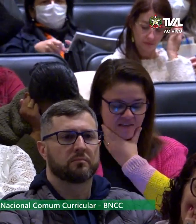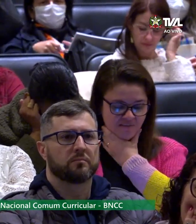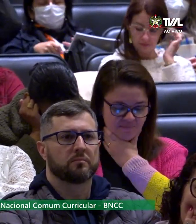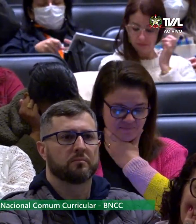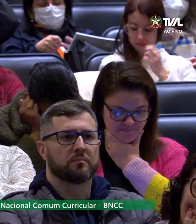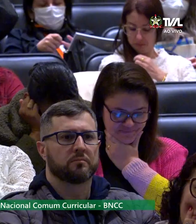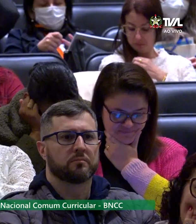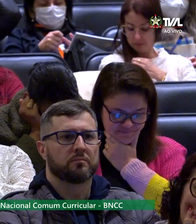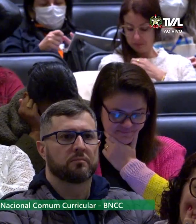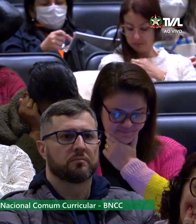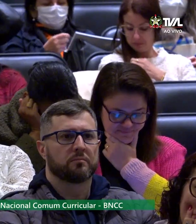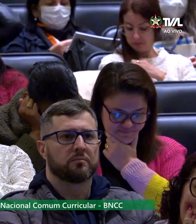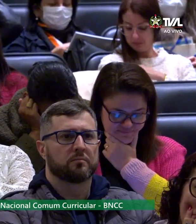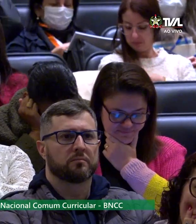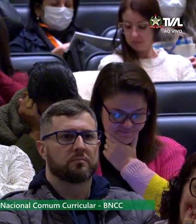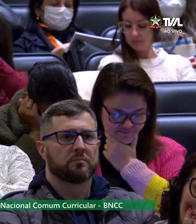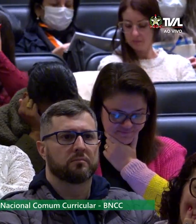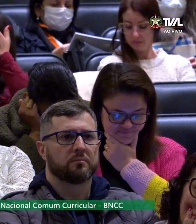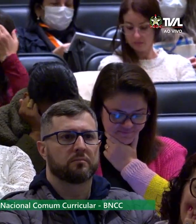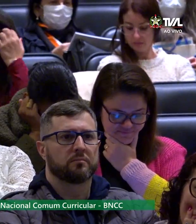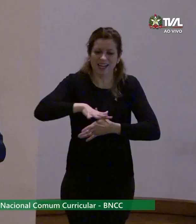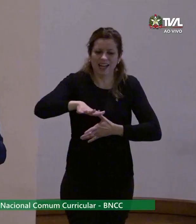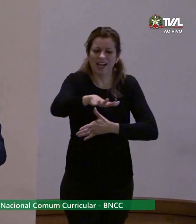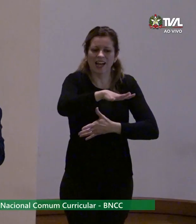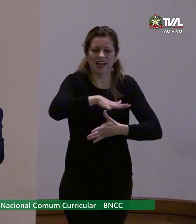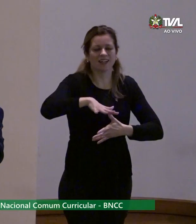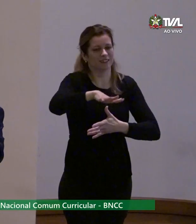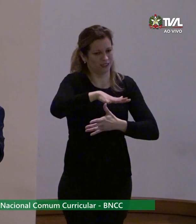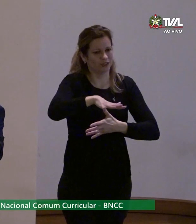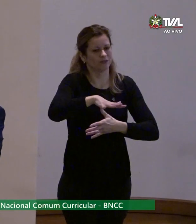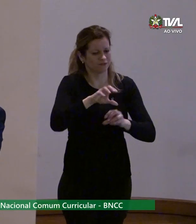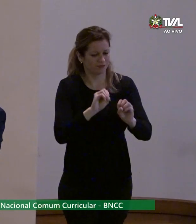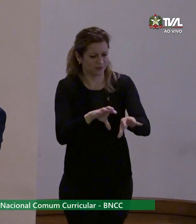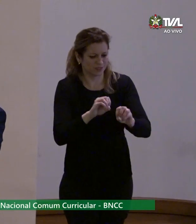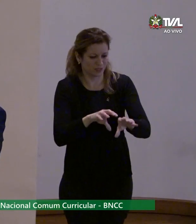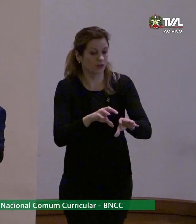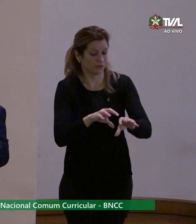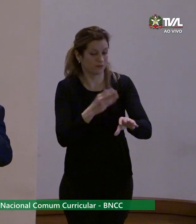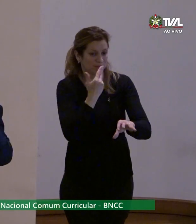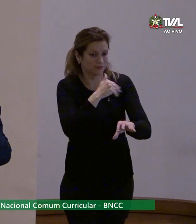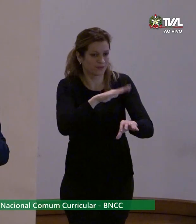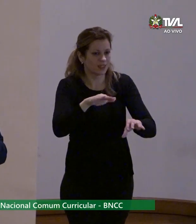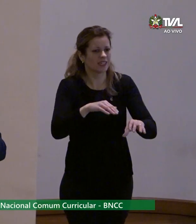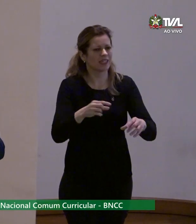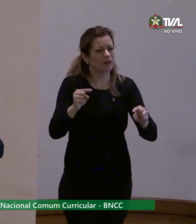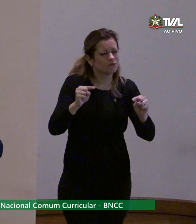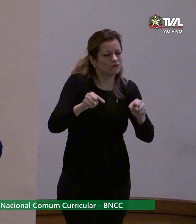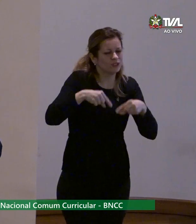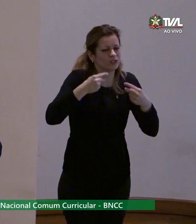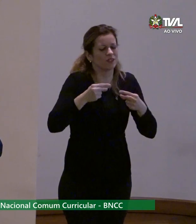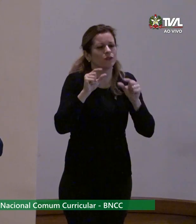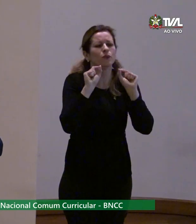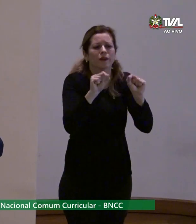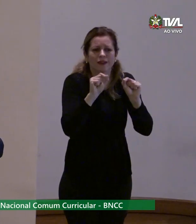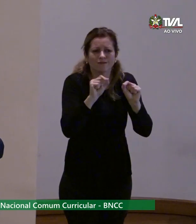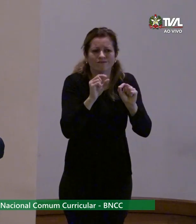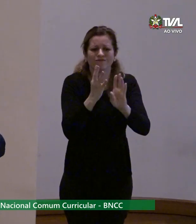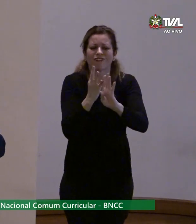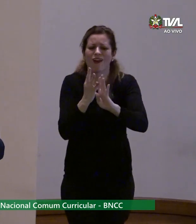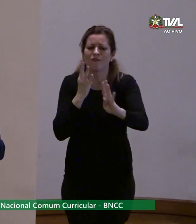tempos na área da Educação Infantil e especial no desafio que é a fila